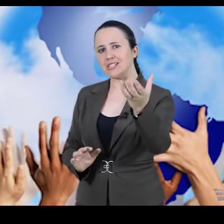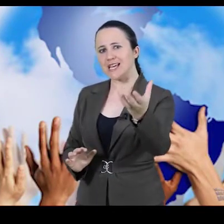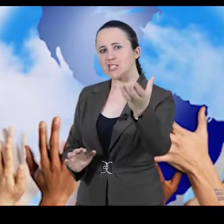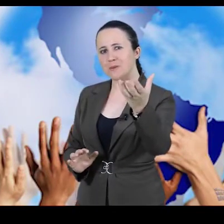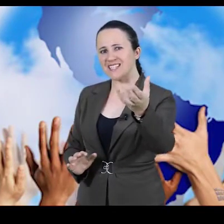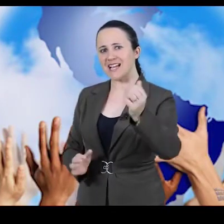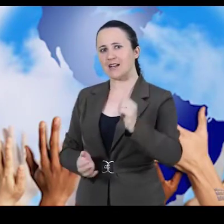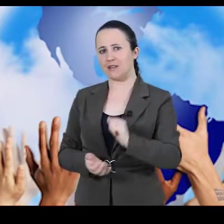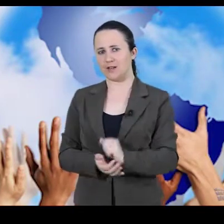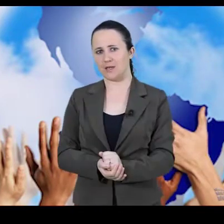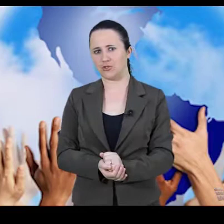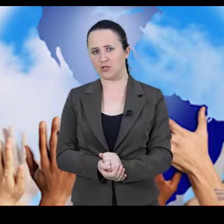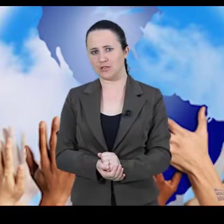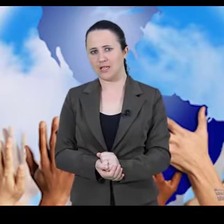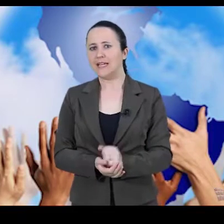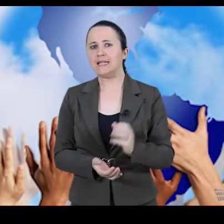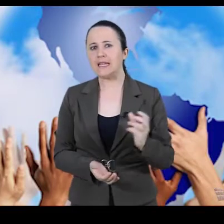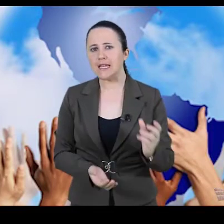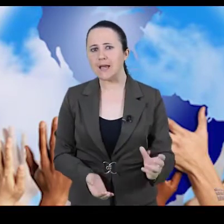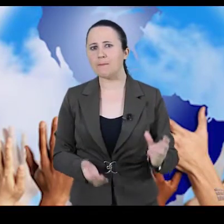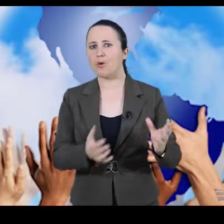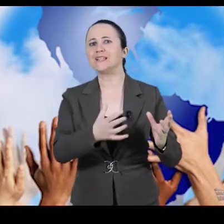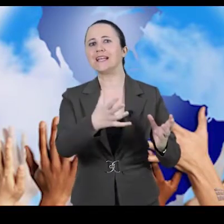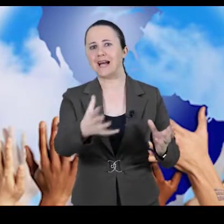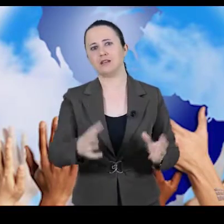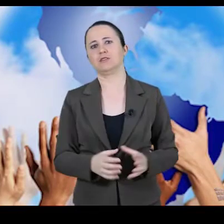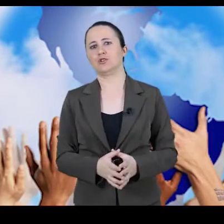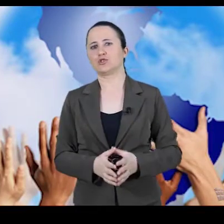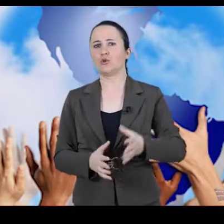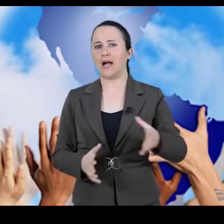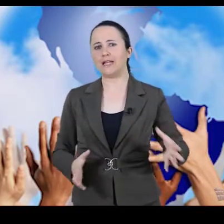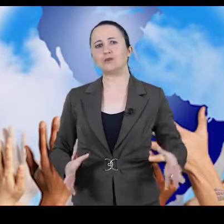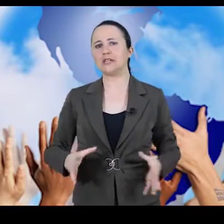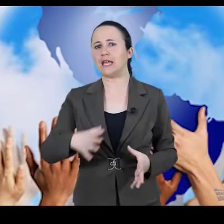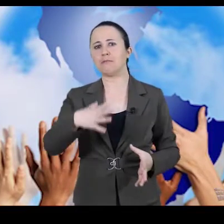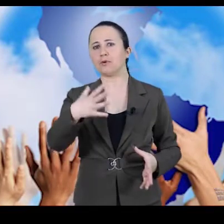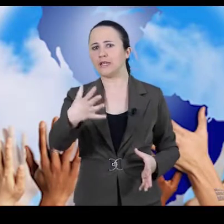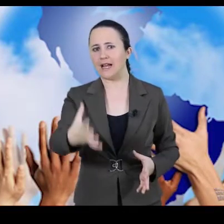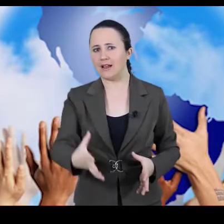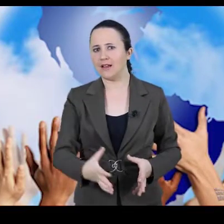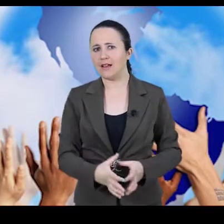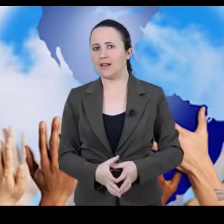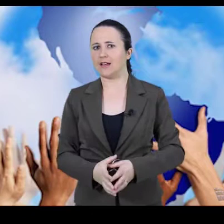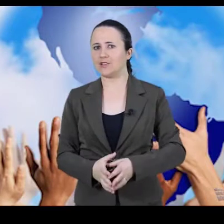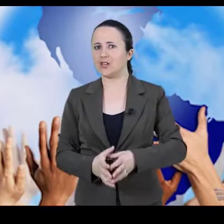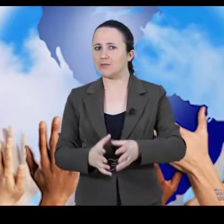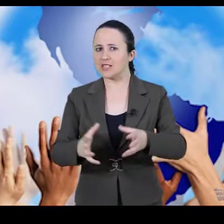se expressar livremente. Ninguém poderá julgá-lo, ninguém poderá, digamos assim,